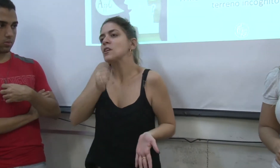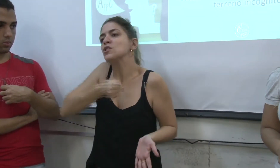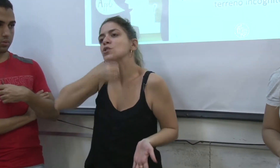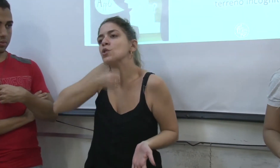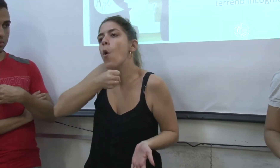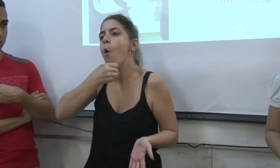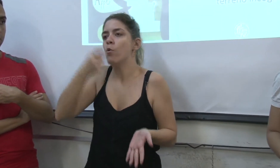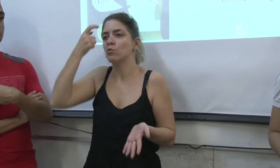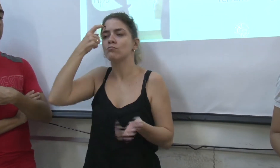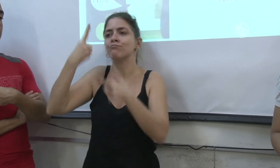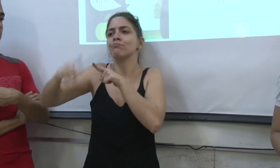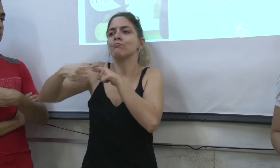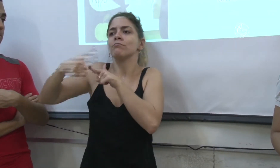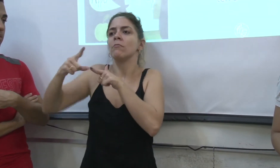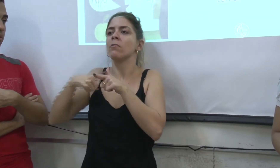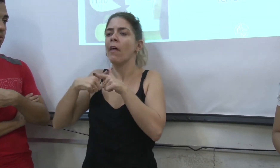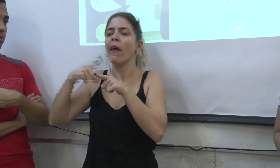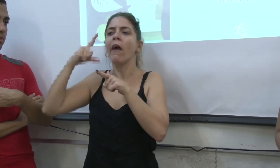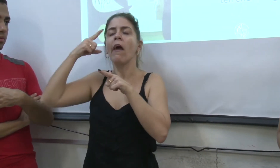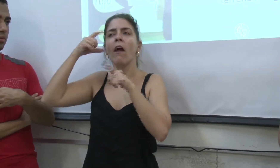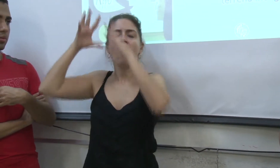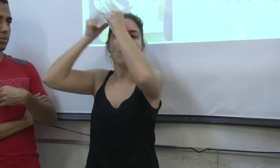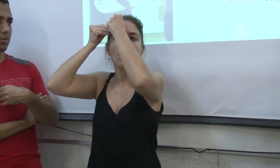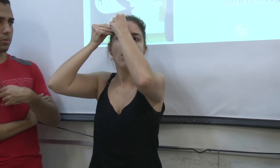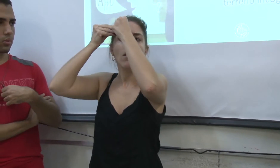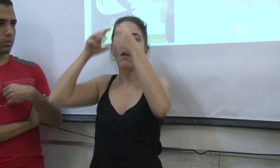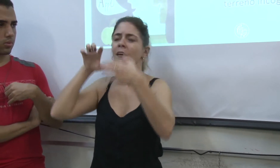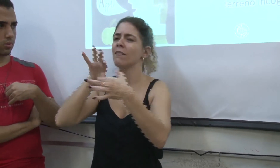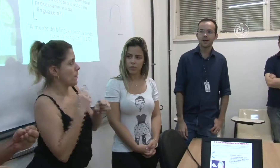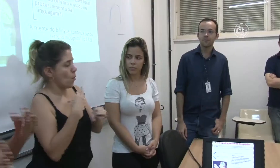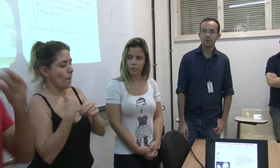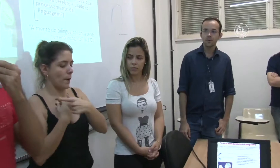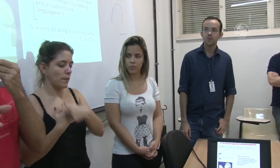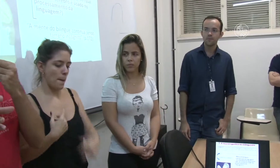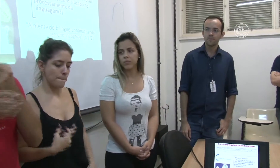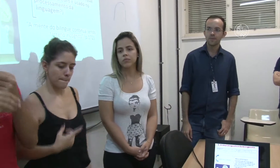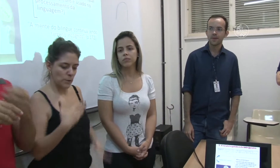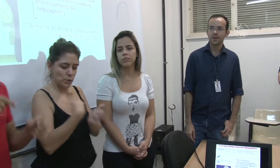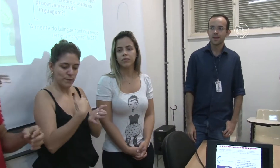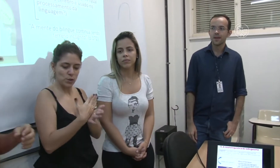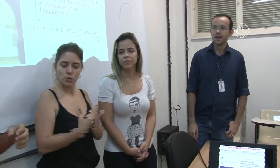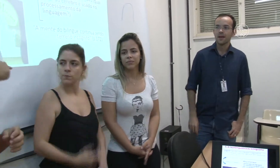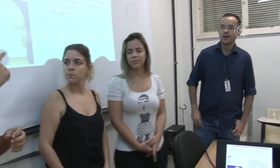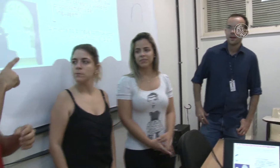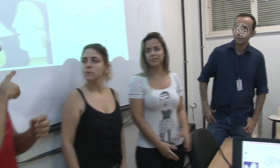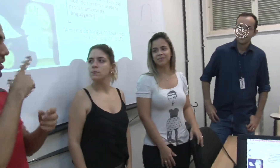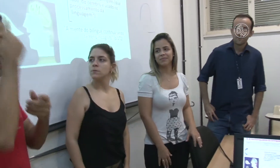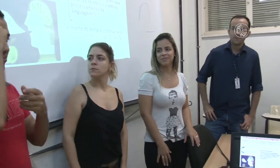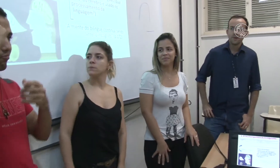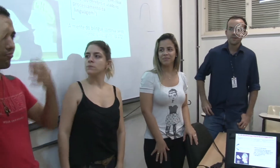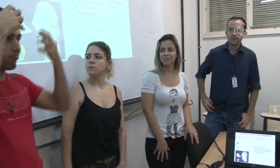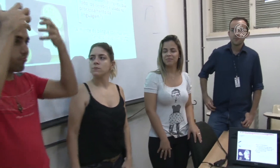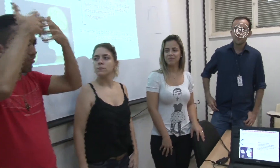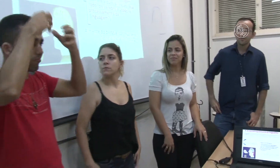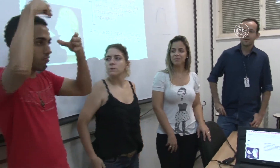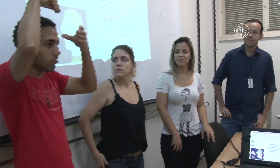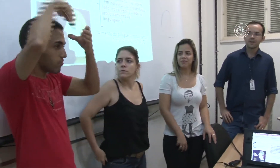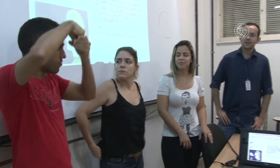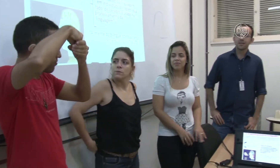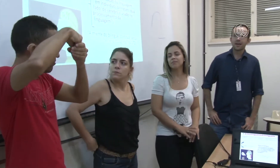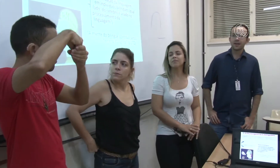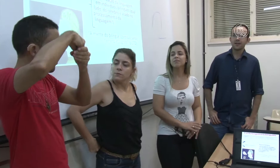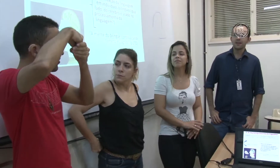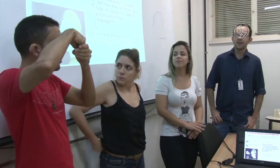intérprete de Libras é o profissional que domina a língua de sinais e a língua falada no país. Quanto mais línguas